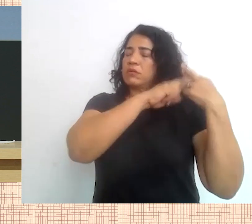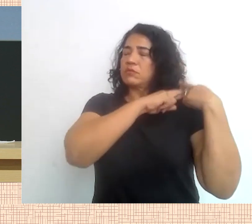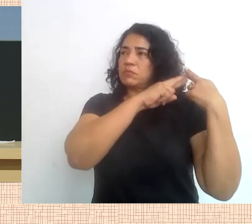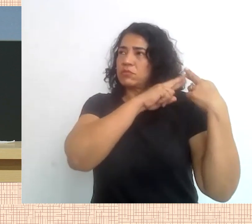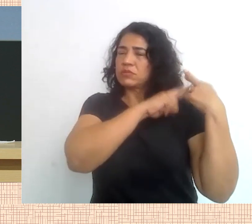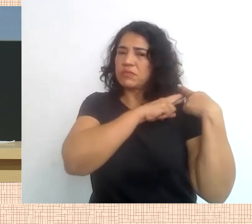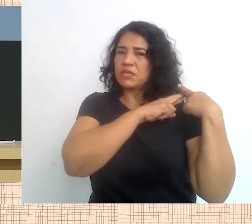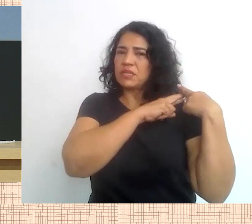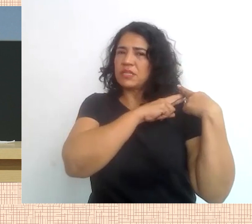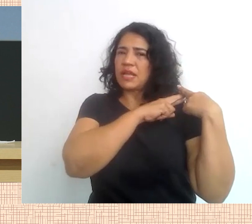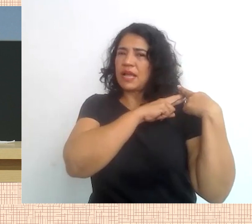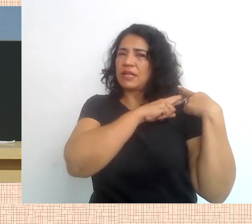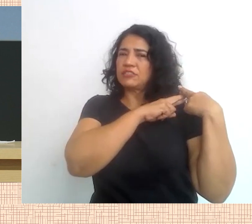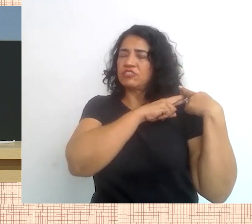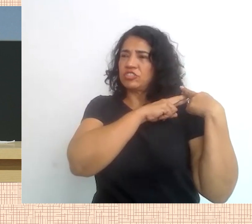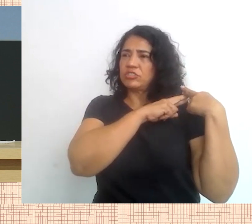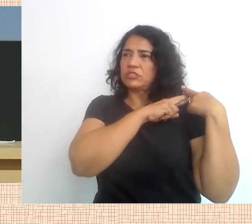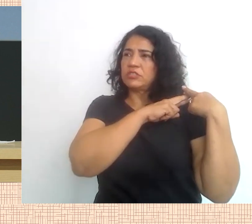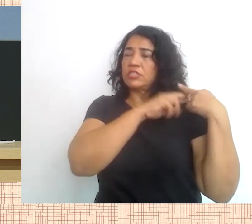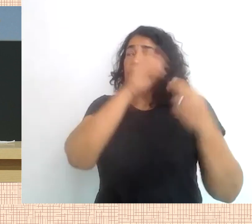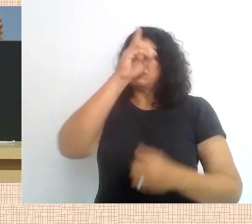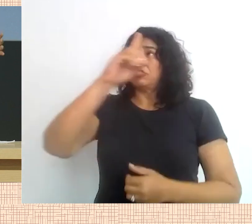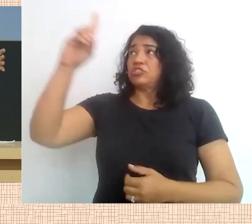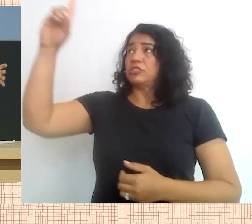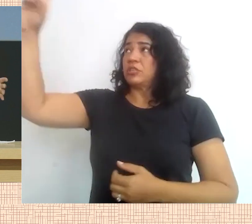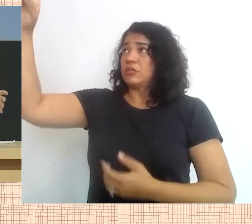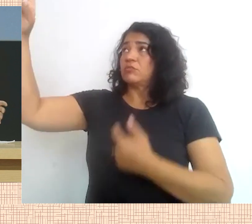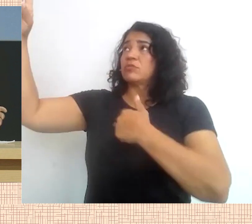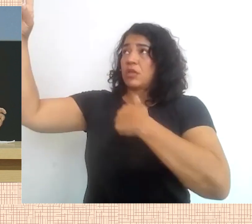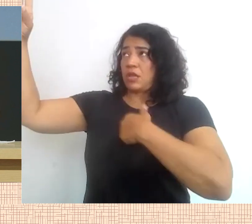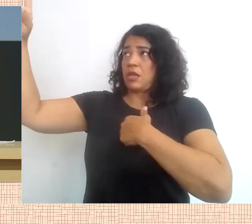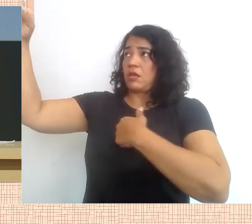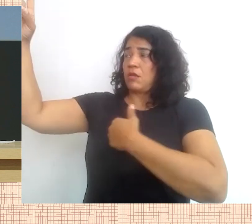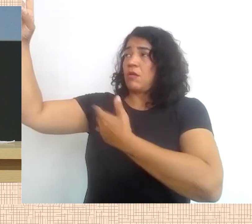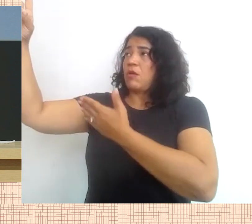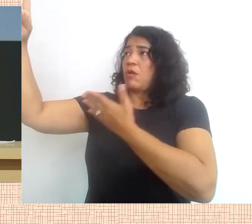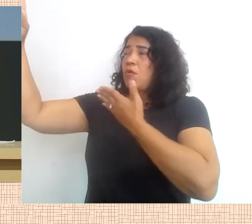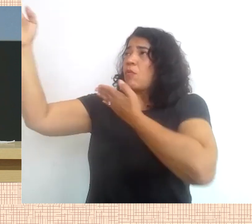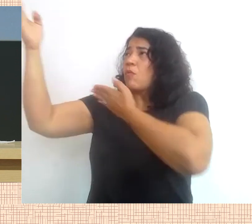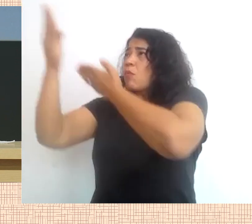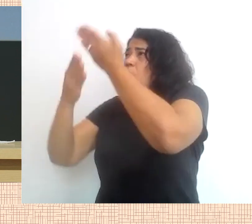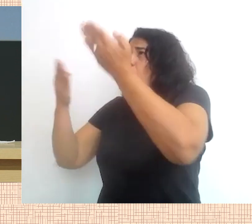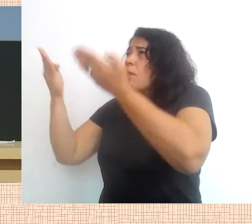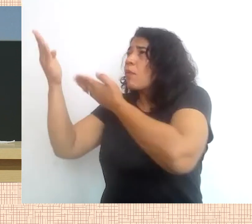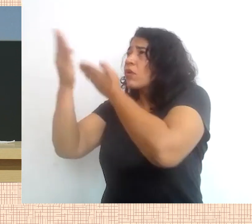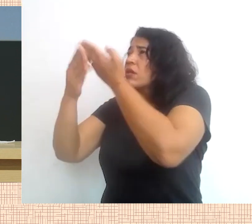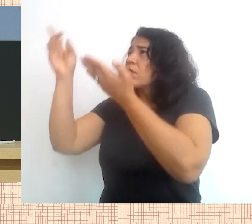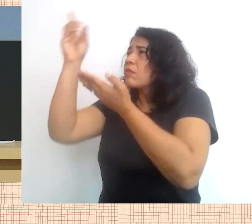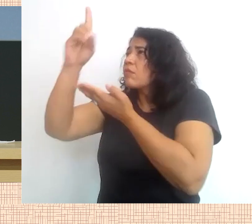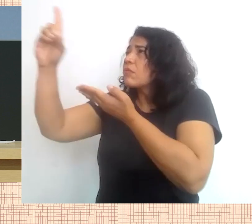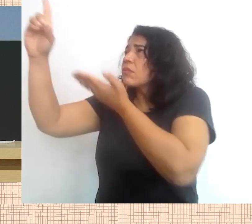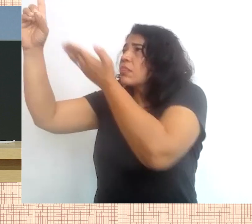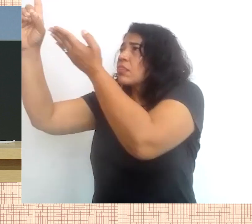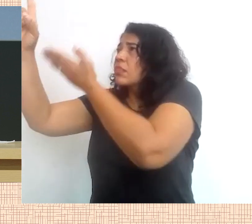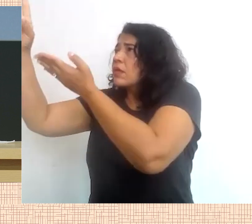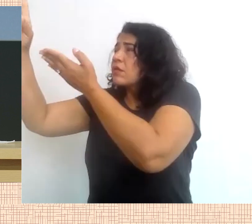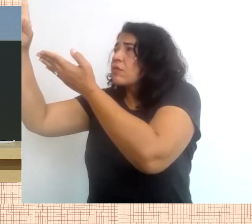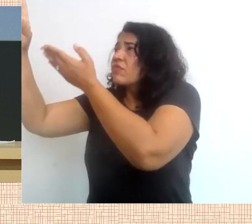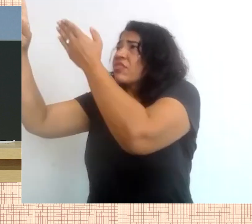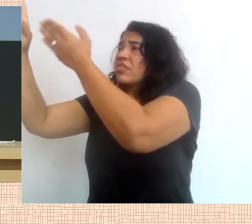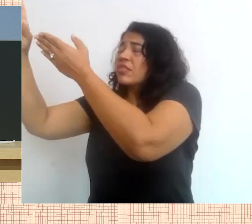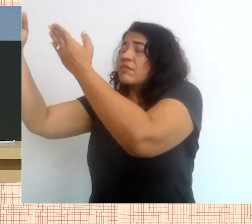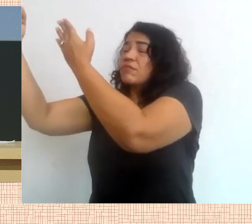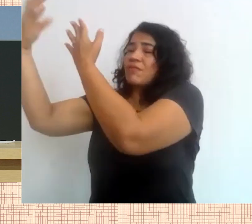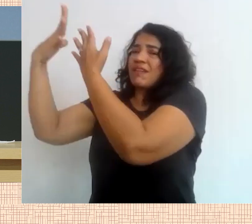para vocês, o quê? Vou trazendo as riquezas insondáveis de Cristo, dispensando para a igreja,